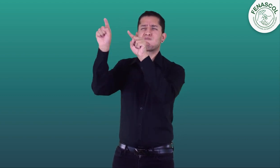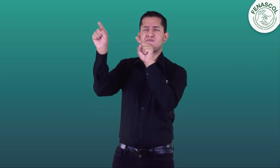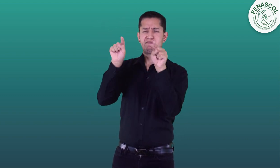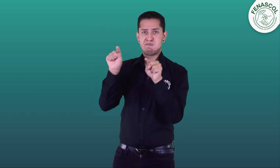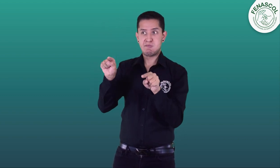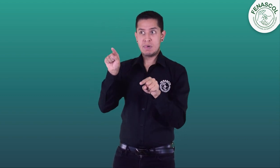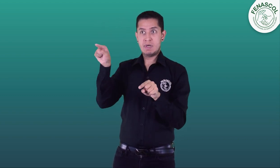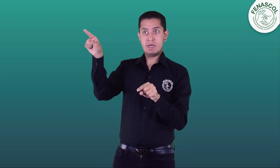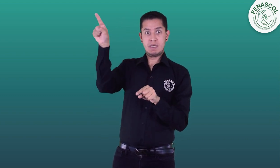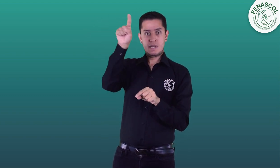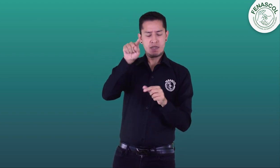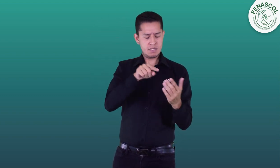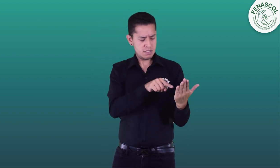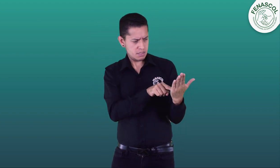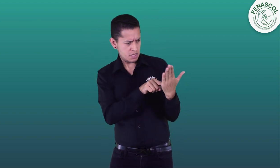y gobernaciones.